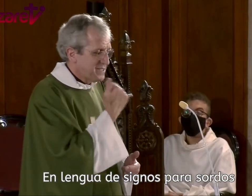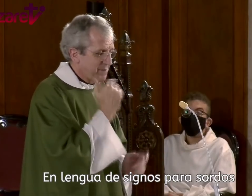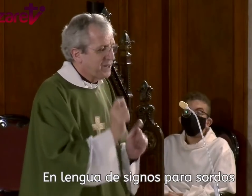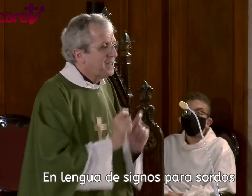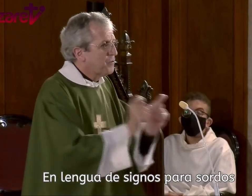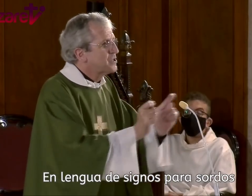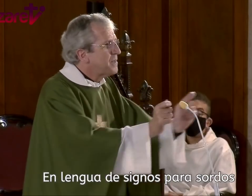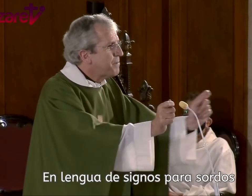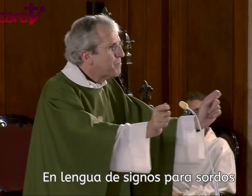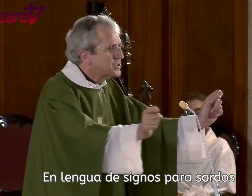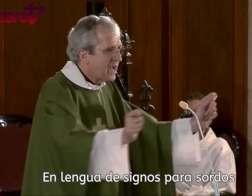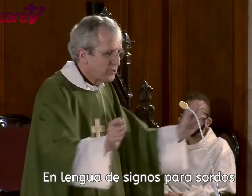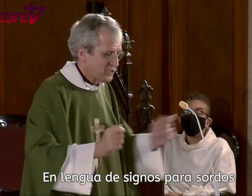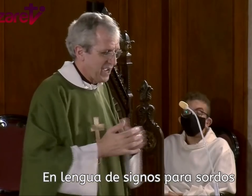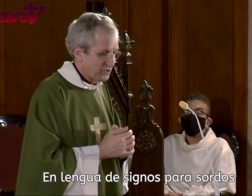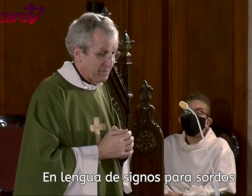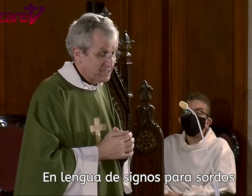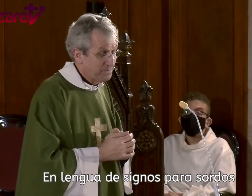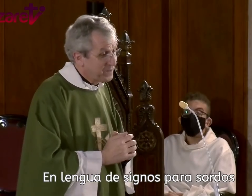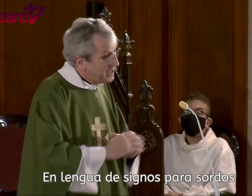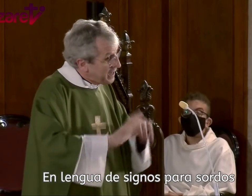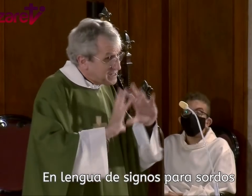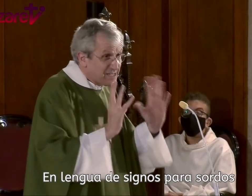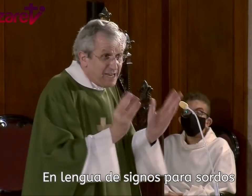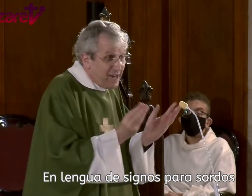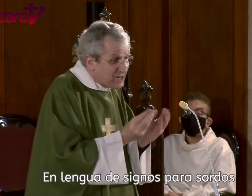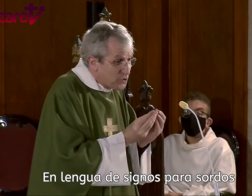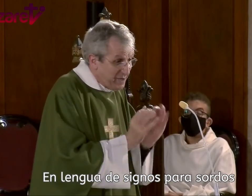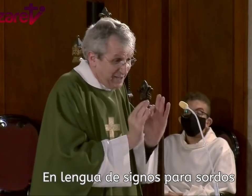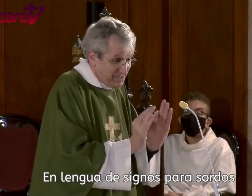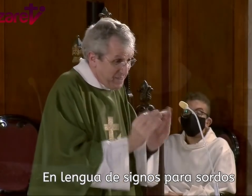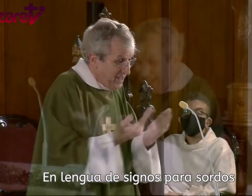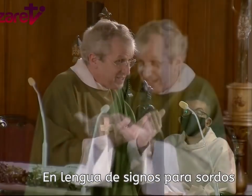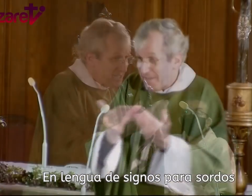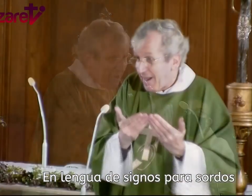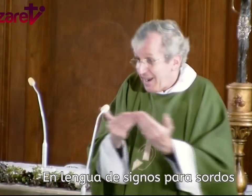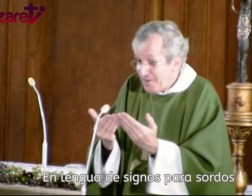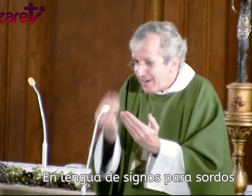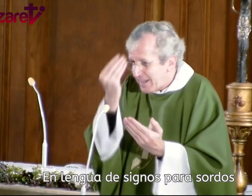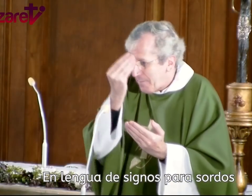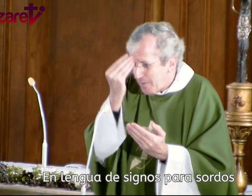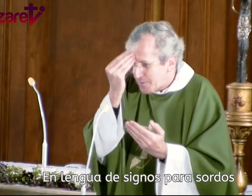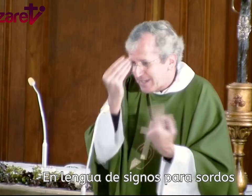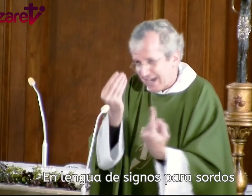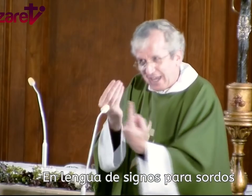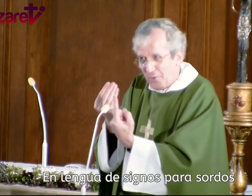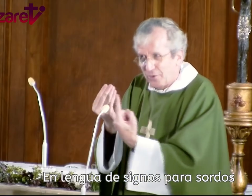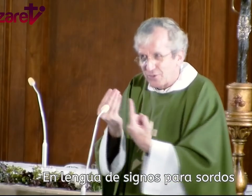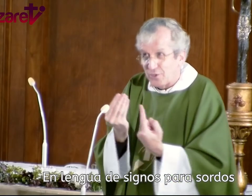saber Que debemos Darnos A los demás Este sería El resumen Especial De este Evangelio En el que podemos Pensar Cada uno de nosotros